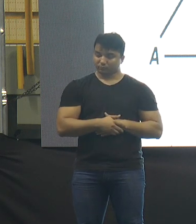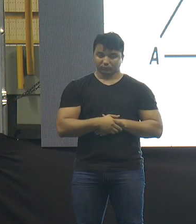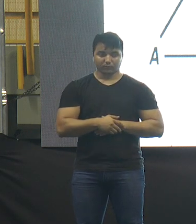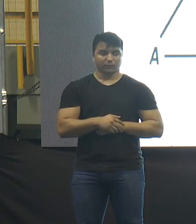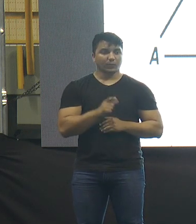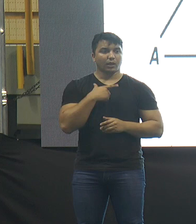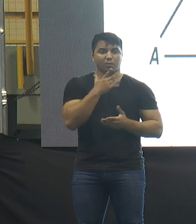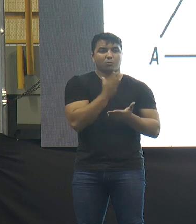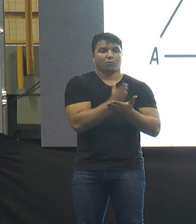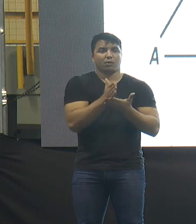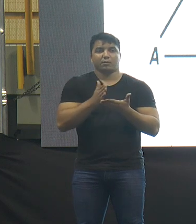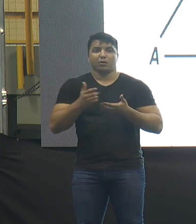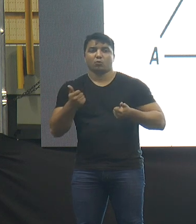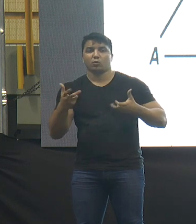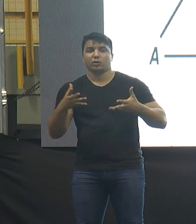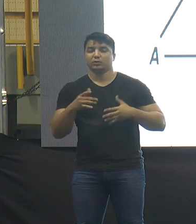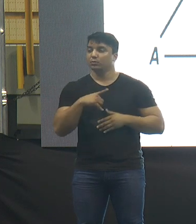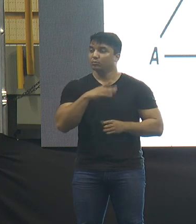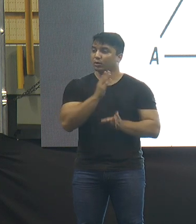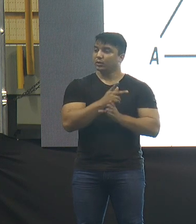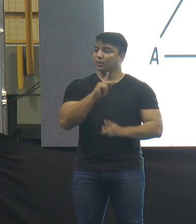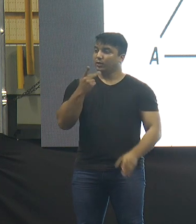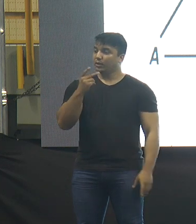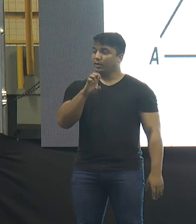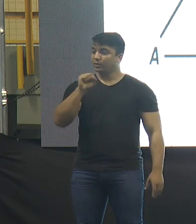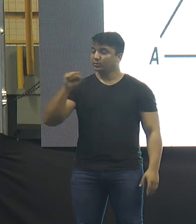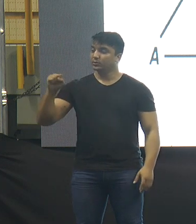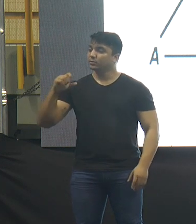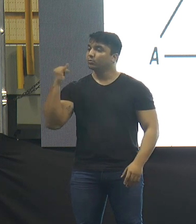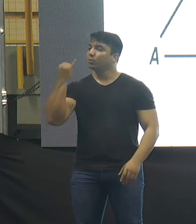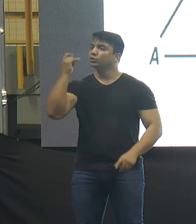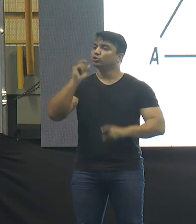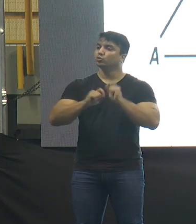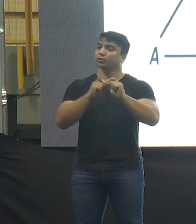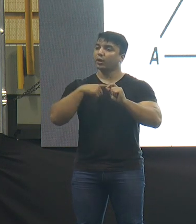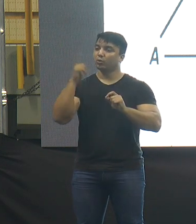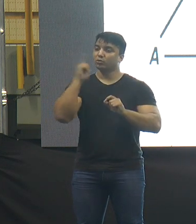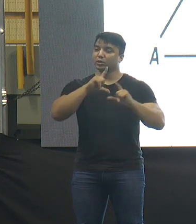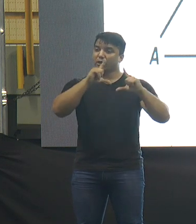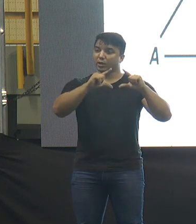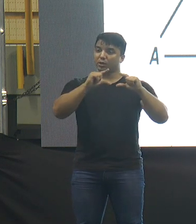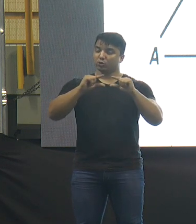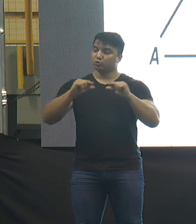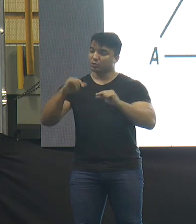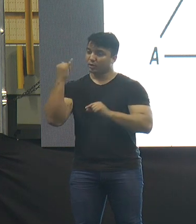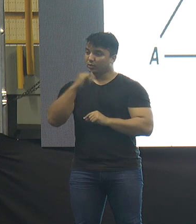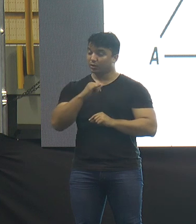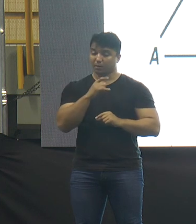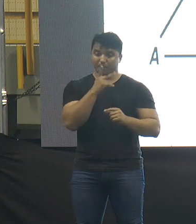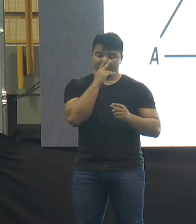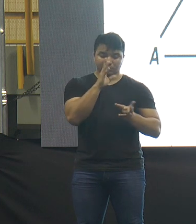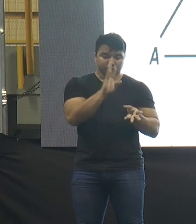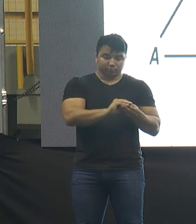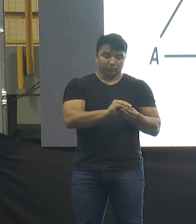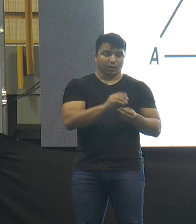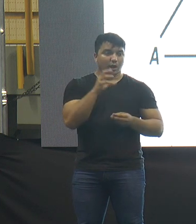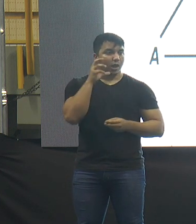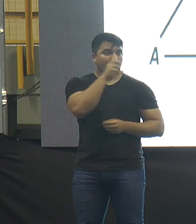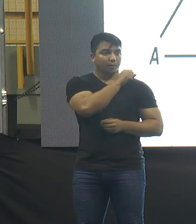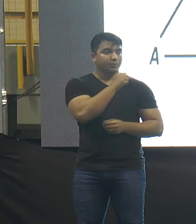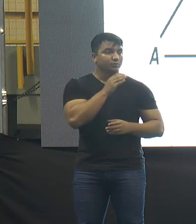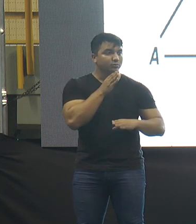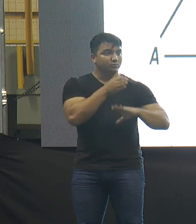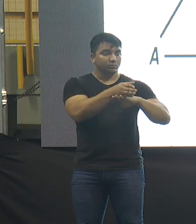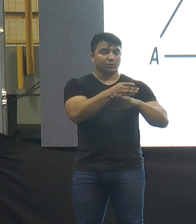quantidade de etapas, porque para a RES, o que era importante? Era você reduzir a quantidade de etapas para reduzir